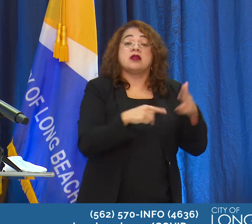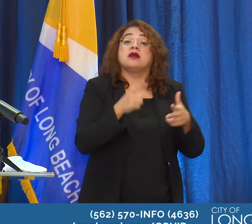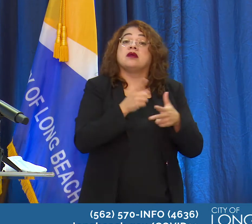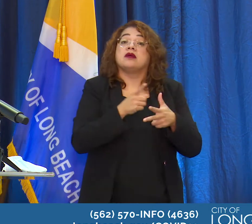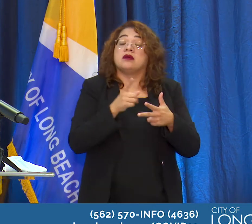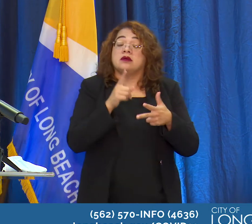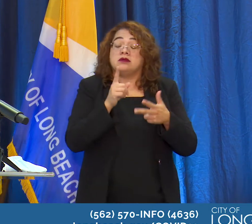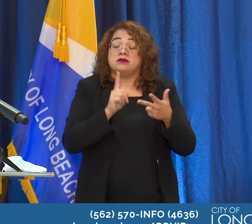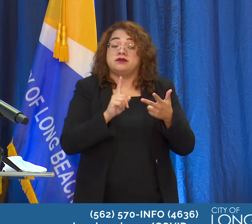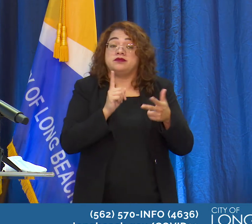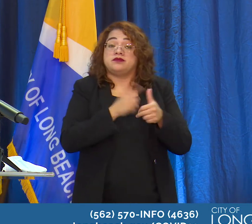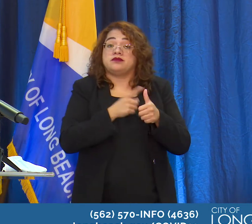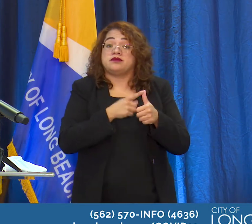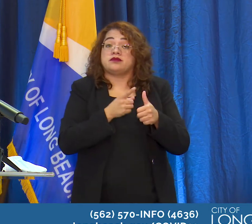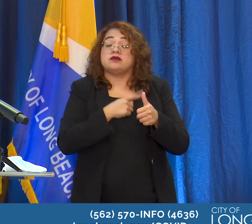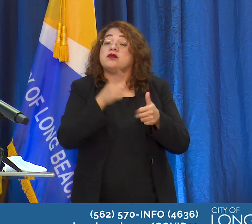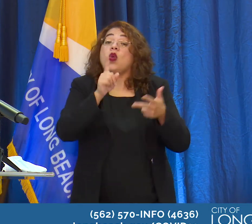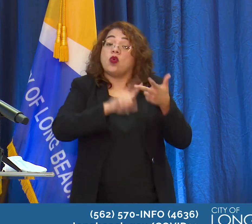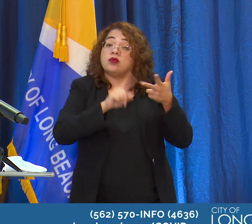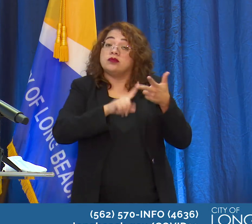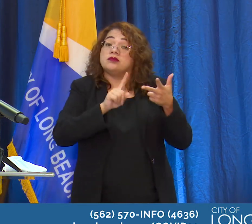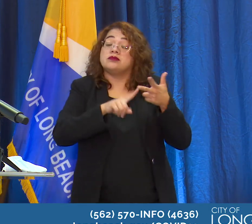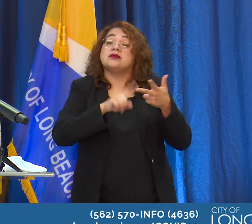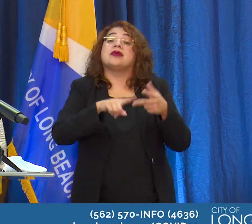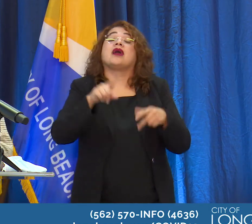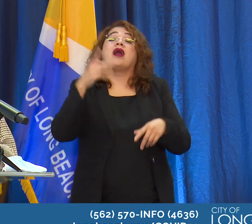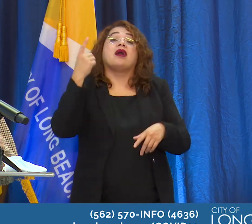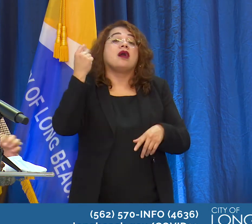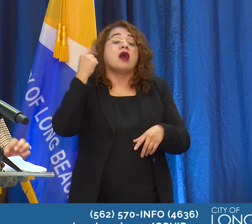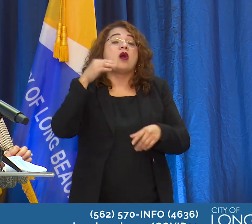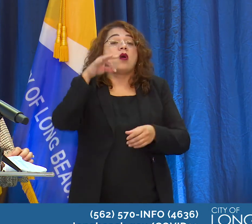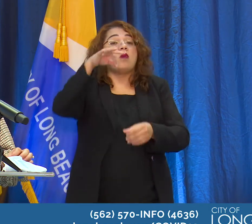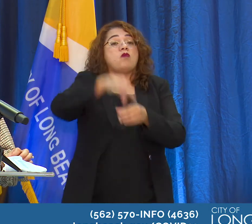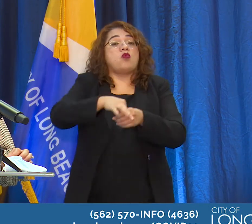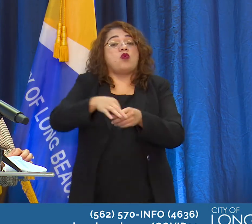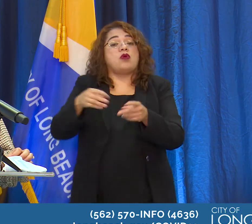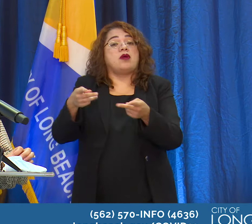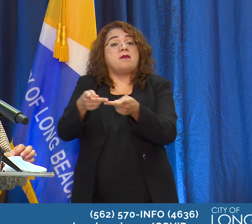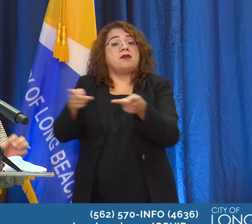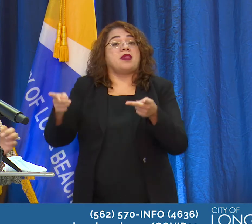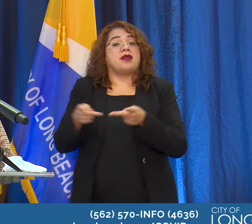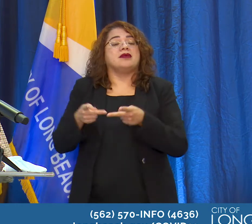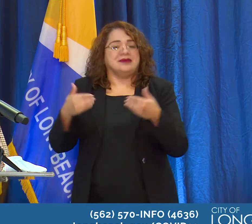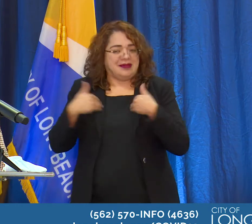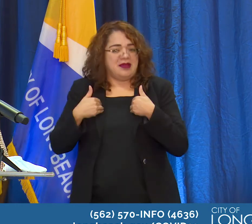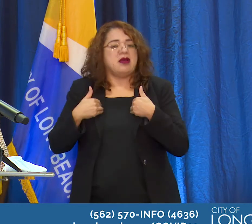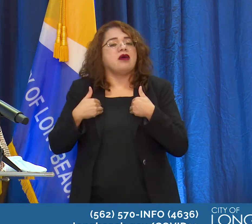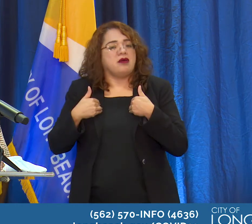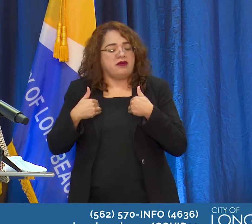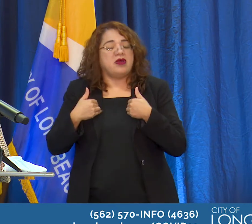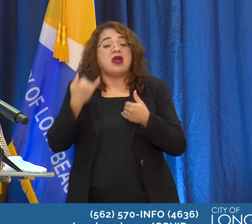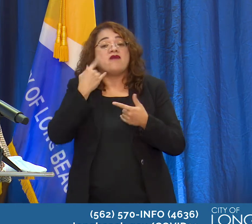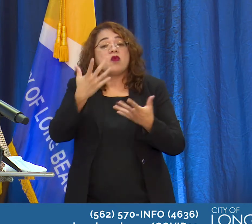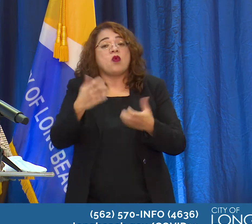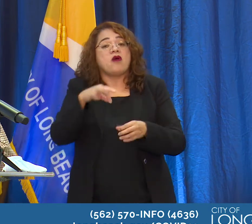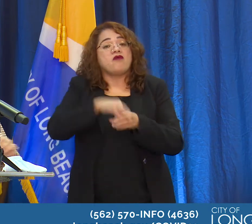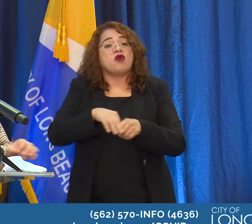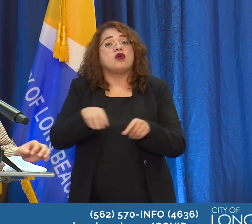quiere que todos ustedes sepan que sí va a haber centros seguros para aquellos que quieran votar en persona.